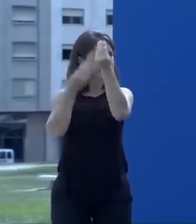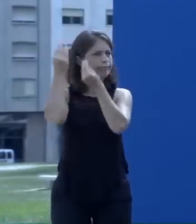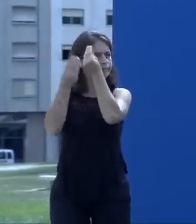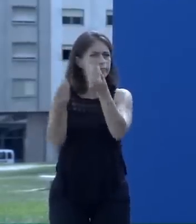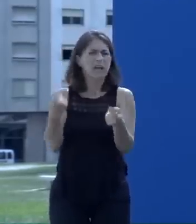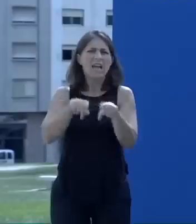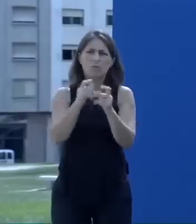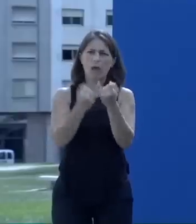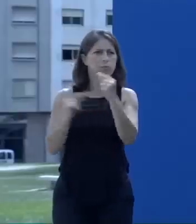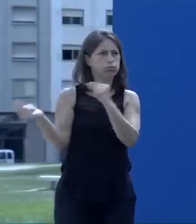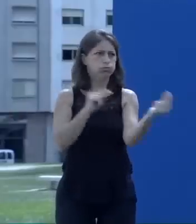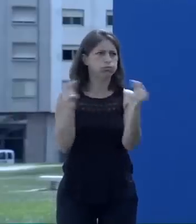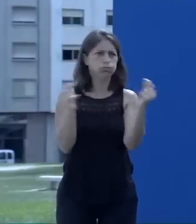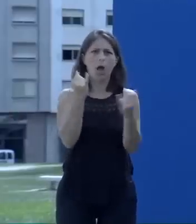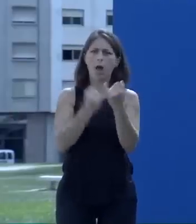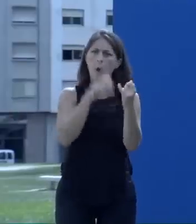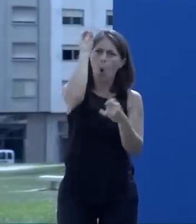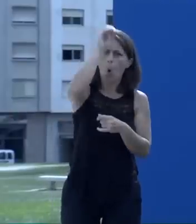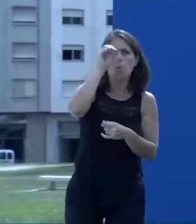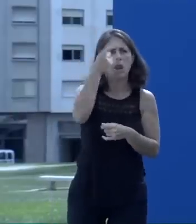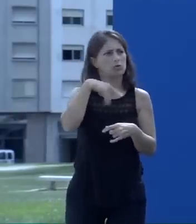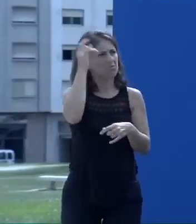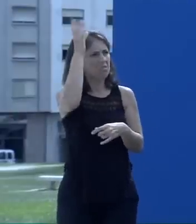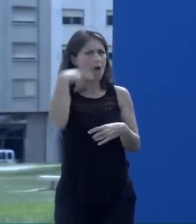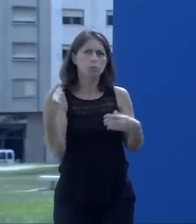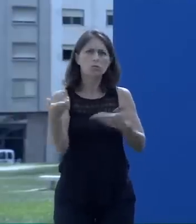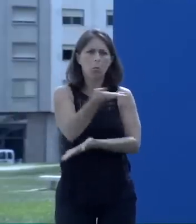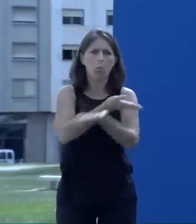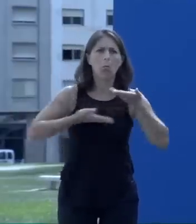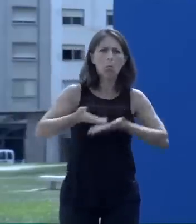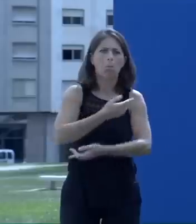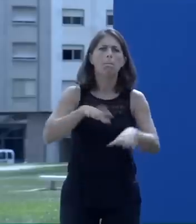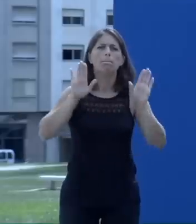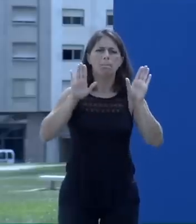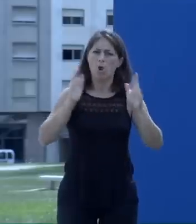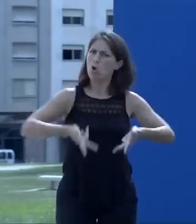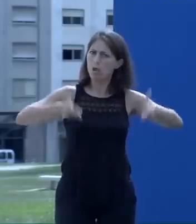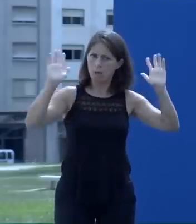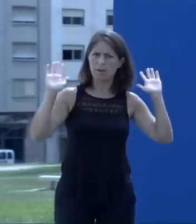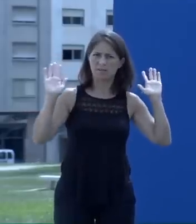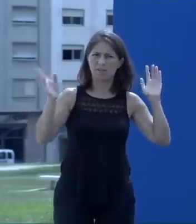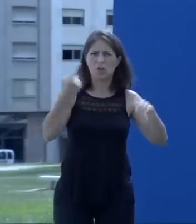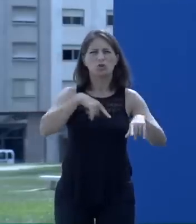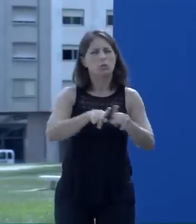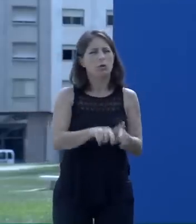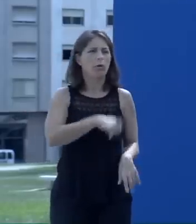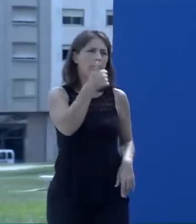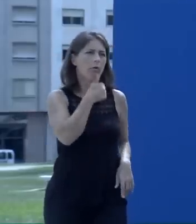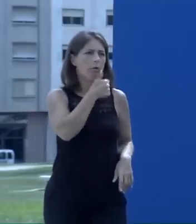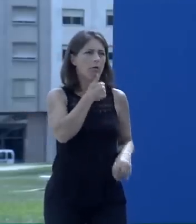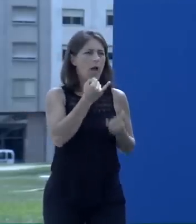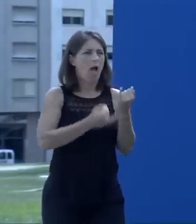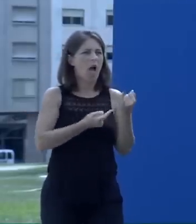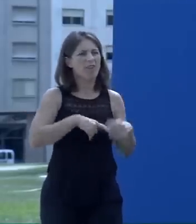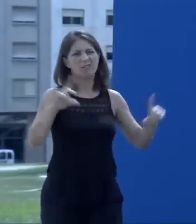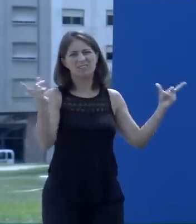poder opinar, poder falar, poder intercambiar as nosas ideas, os nosos pensamentos con liberdade. Por eso non nos conformamos en como se goberna hoxe a Televisión